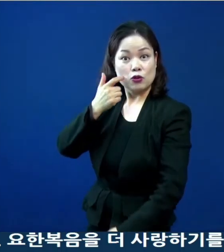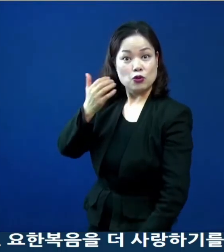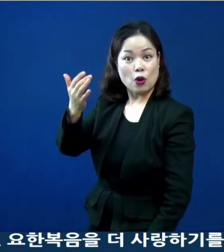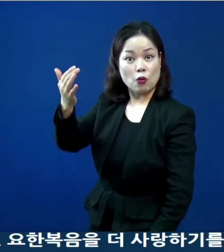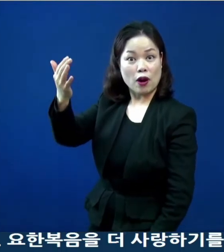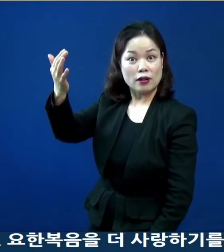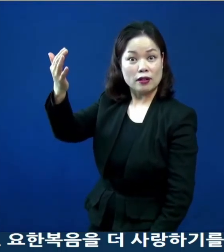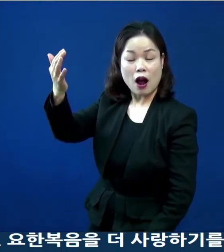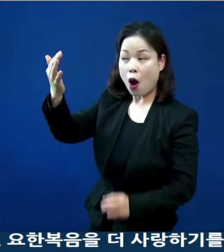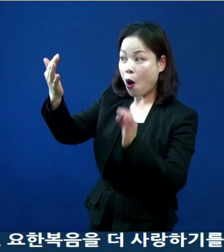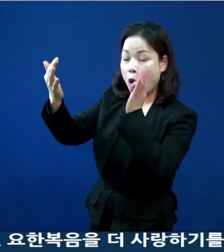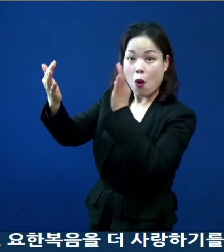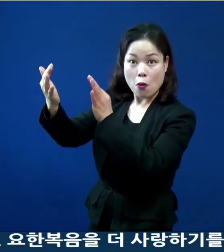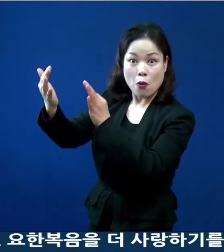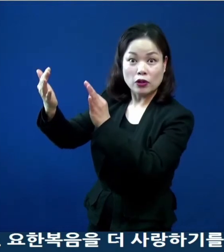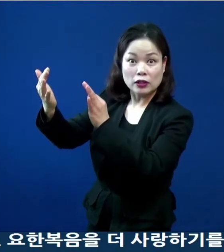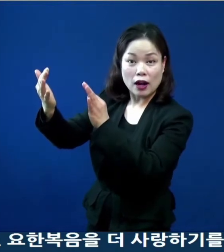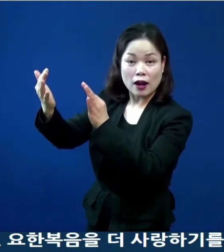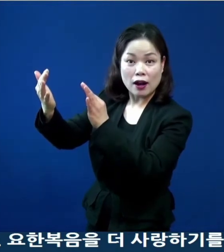영광을 보리라.